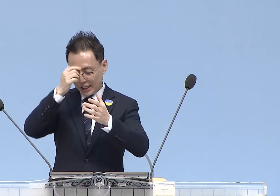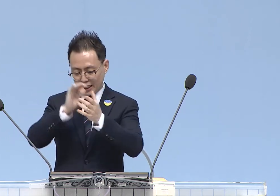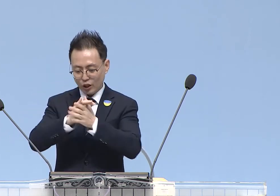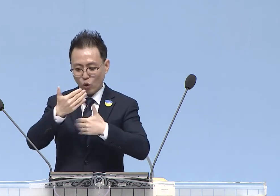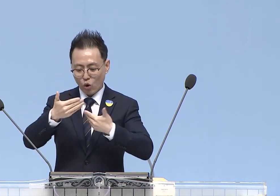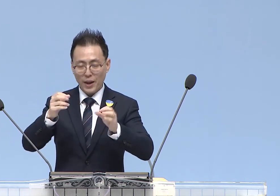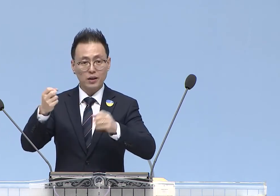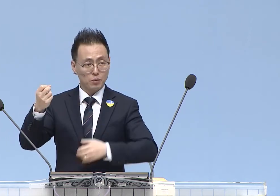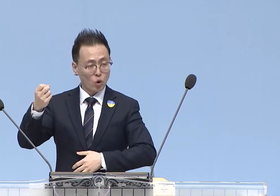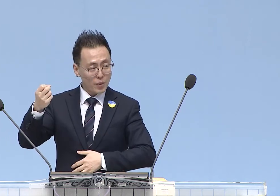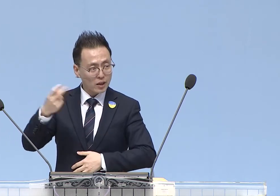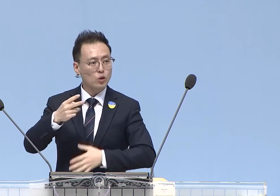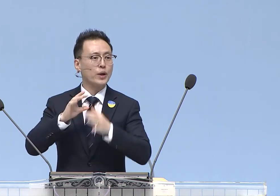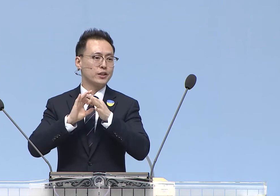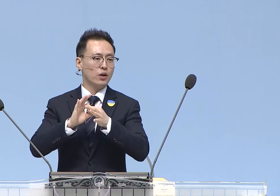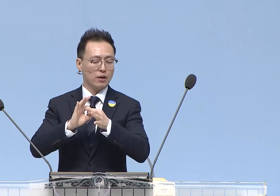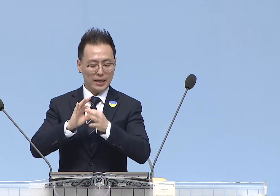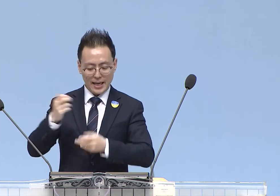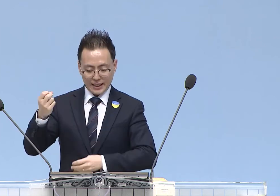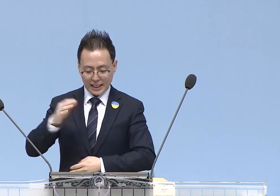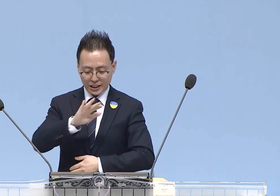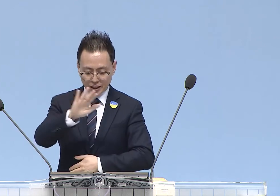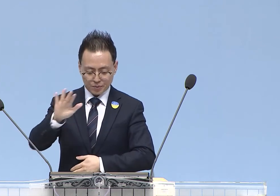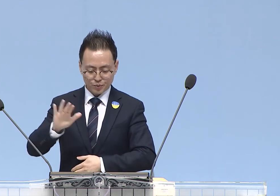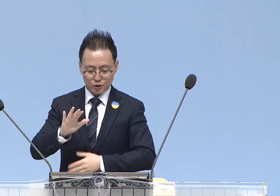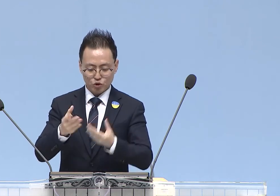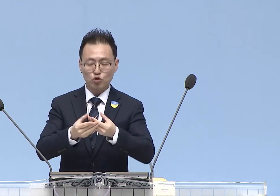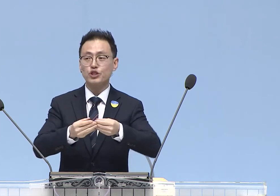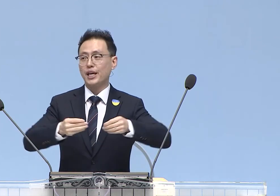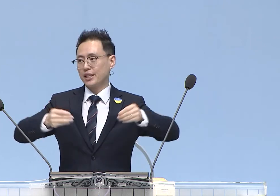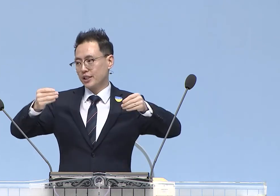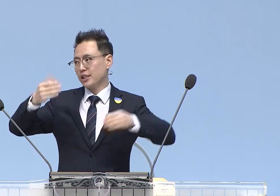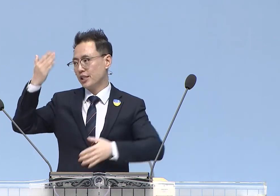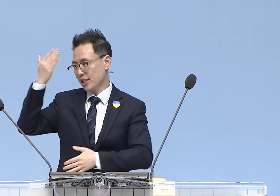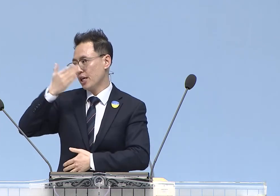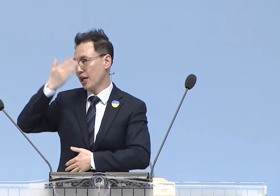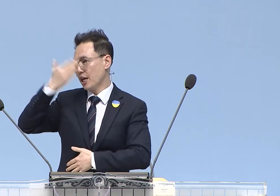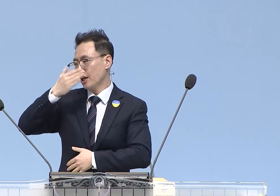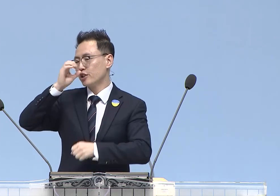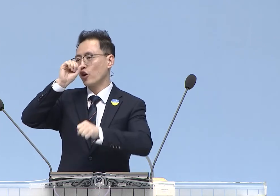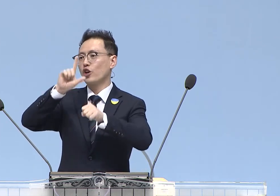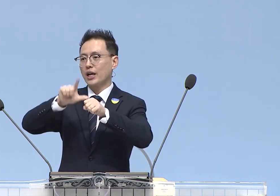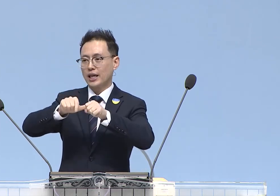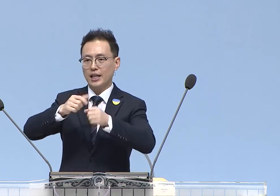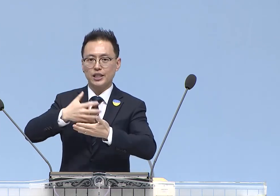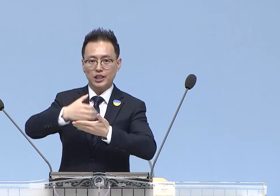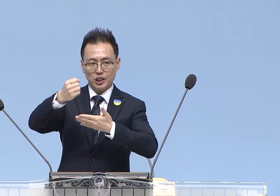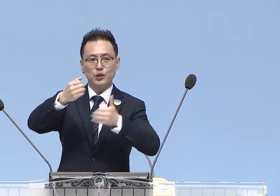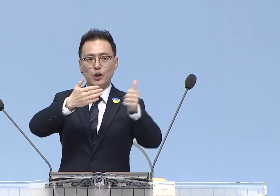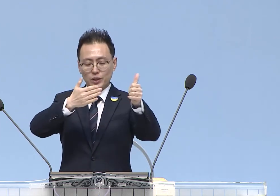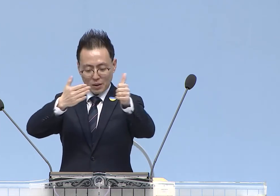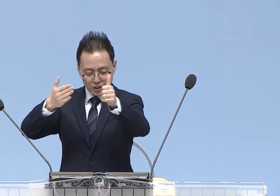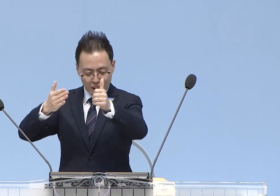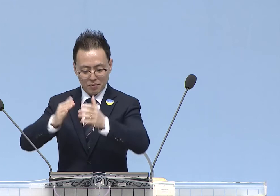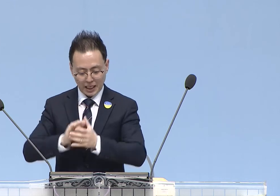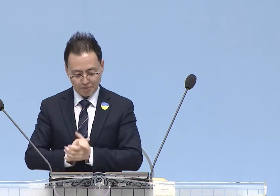기도 골방을 통해서 다시금 우리의 그릇을 정결하게 하는 기회로 삼으시기 바랍니다.